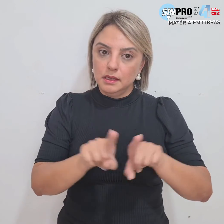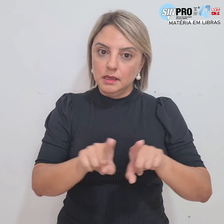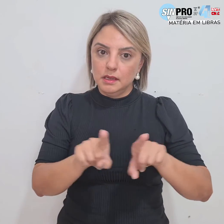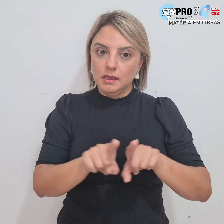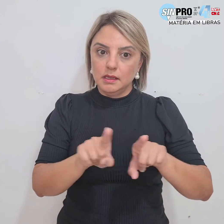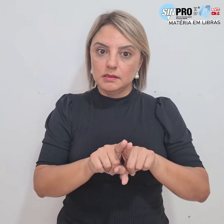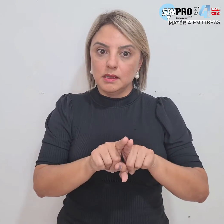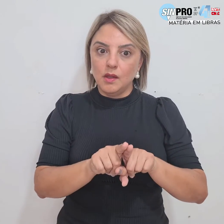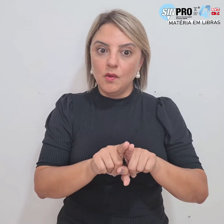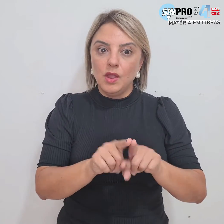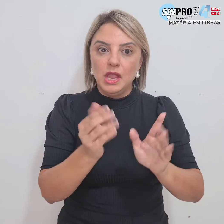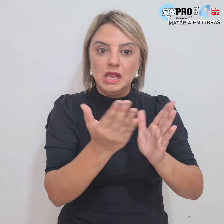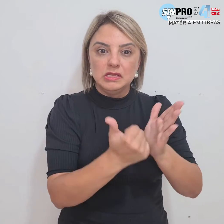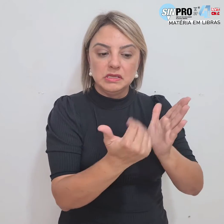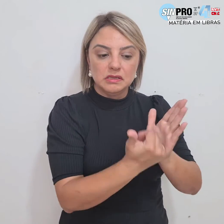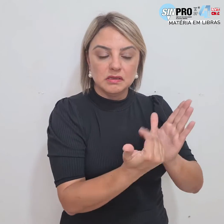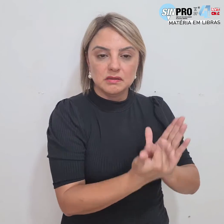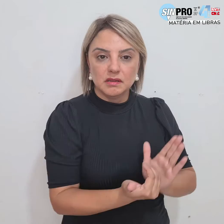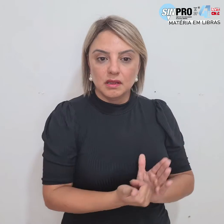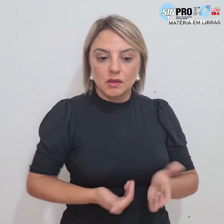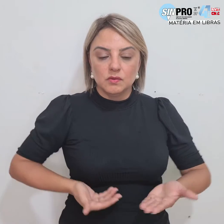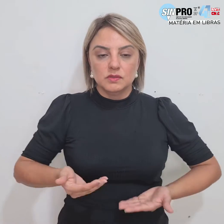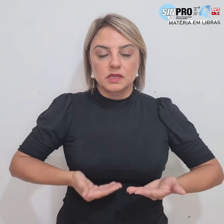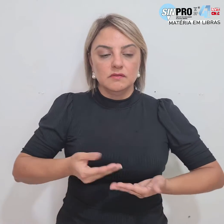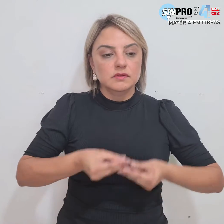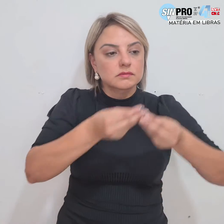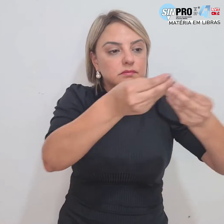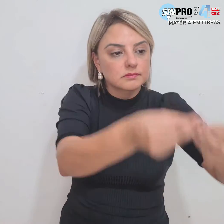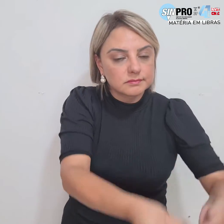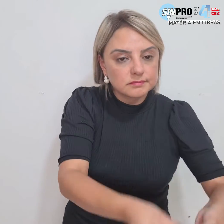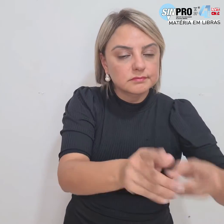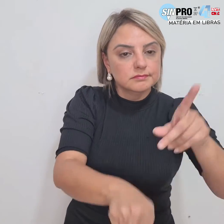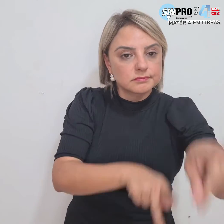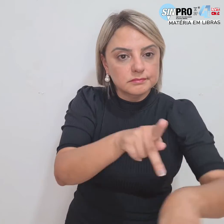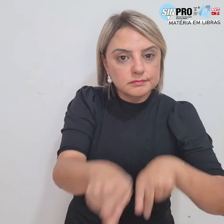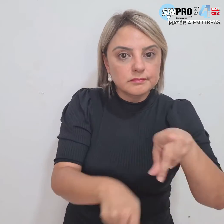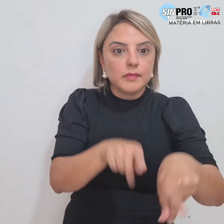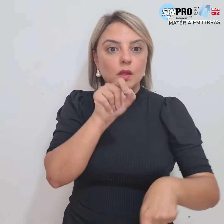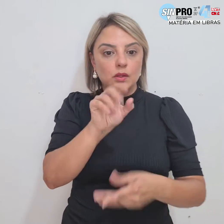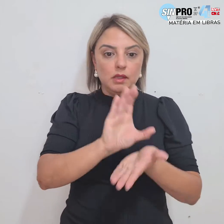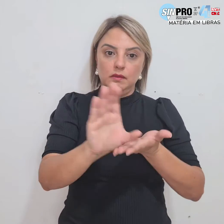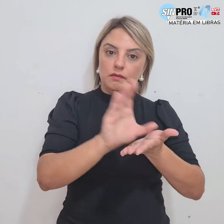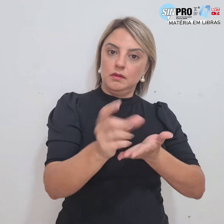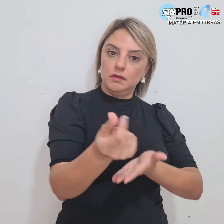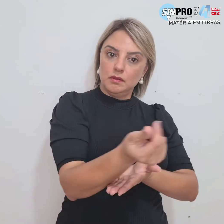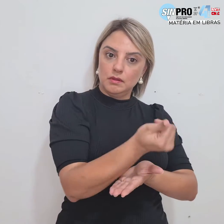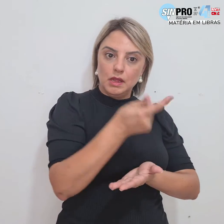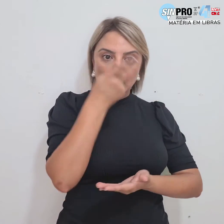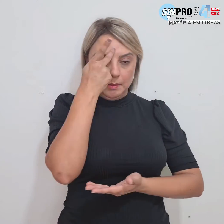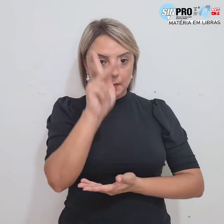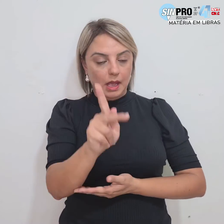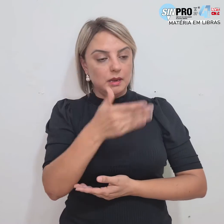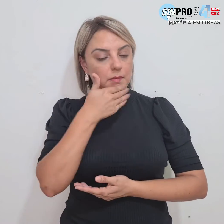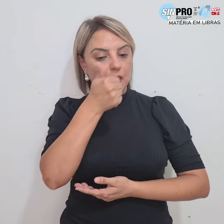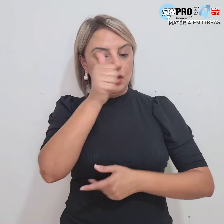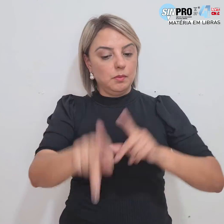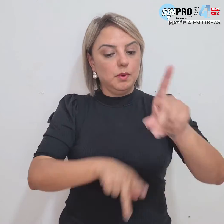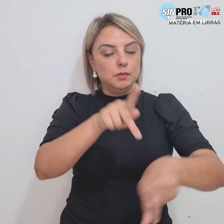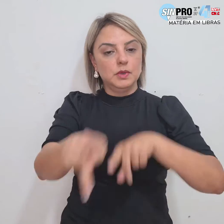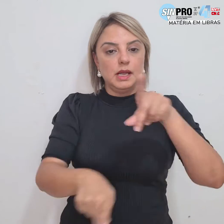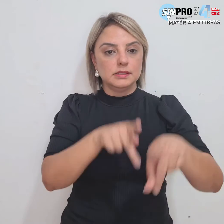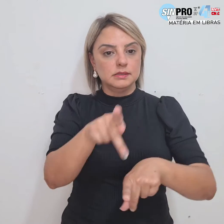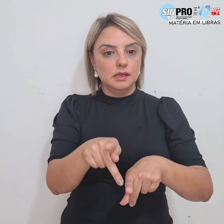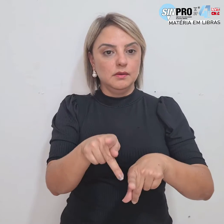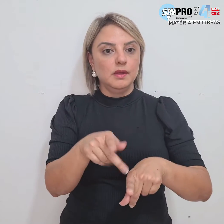e, sobretudo, com a precarização dos serviços prestados à população. O que deveria ser investido em melhorias para os